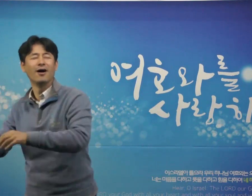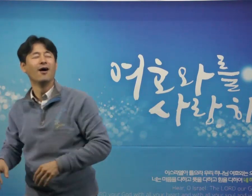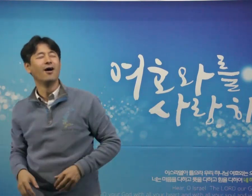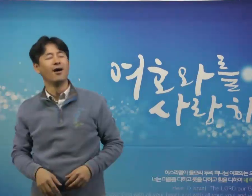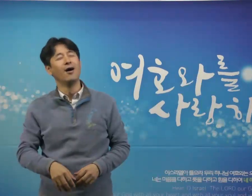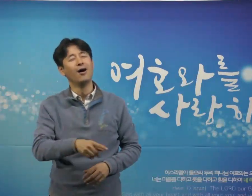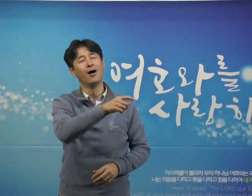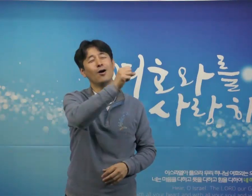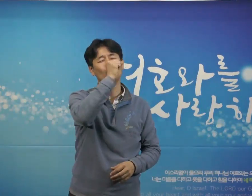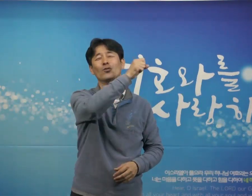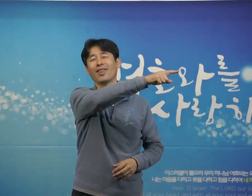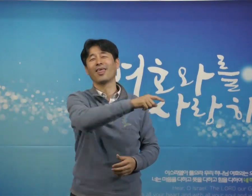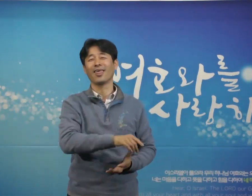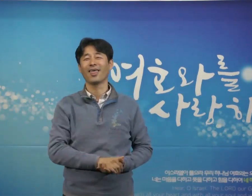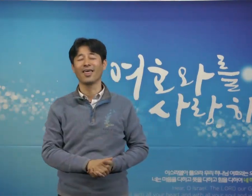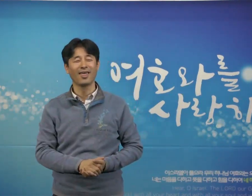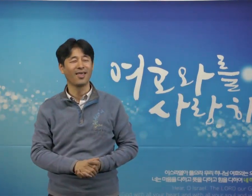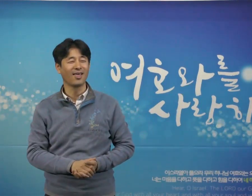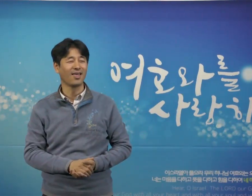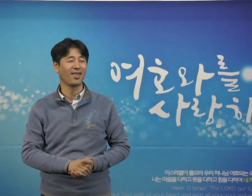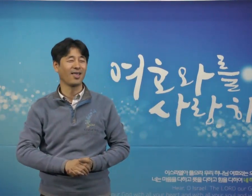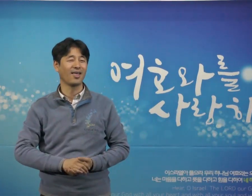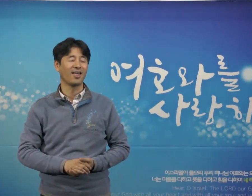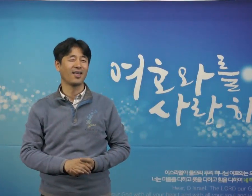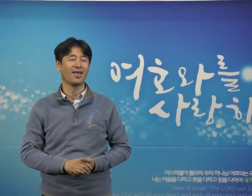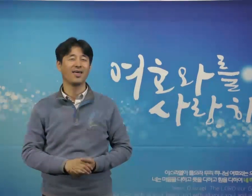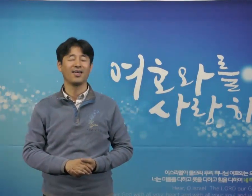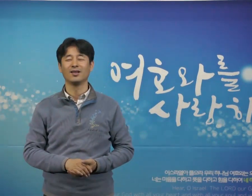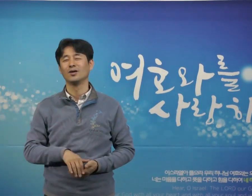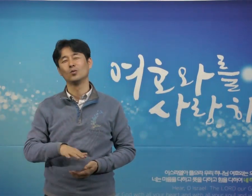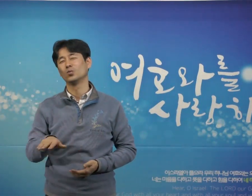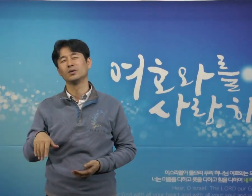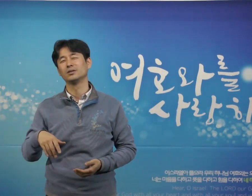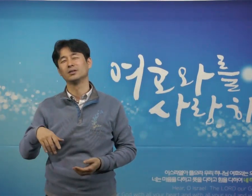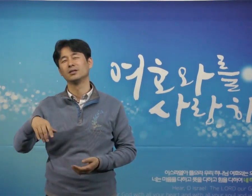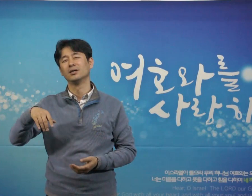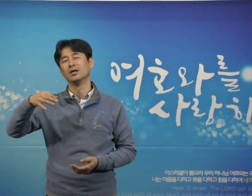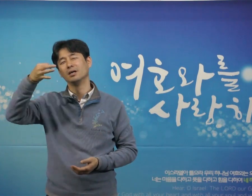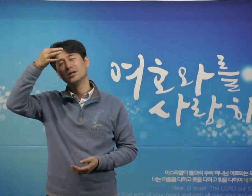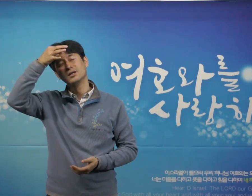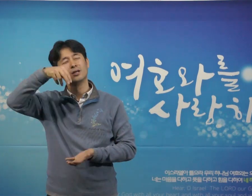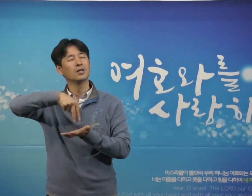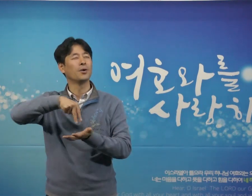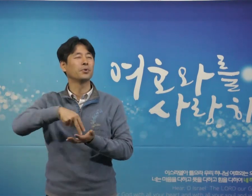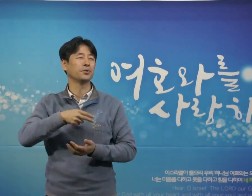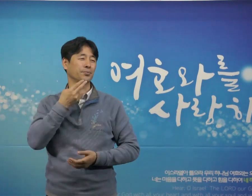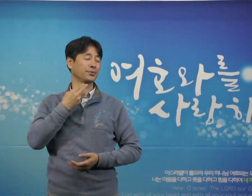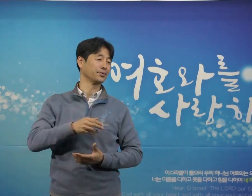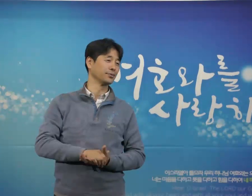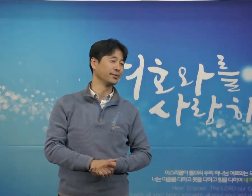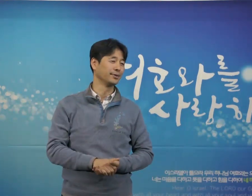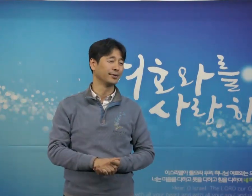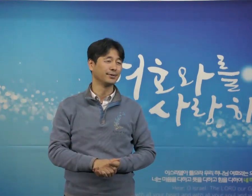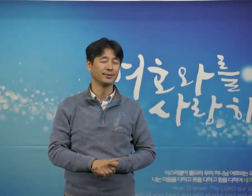필요한 그런 재정들을 통해서 많은 성도들을 후원해주는 모습을 보고 있습니다. 저희는